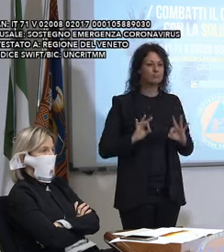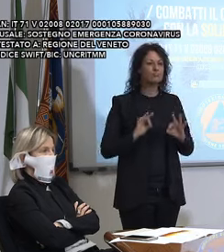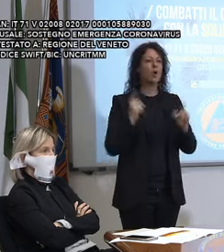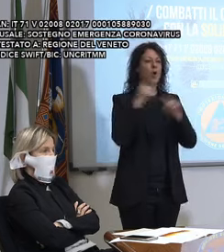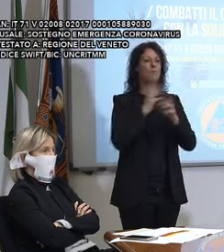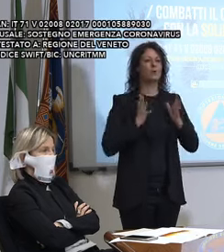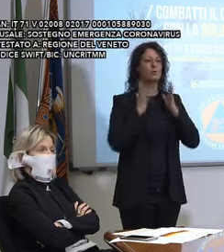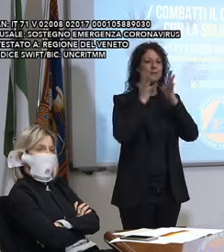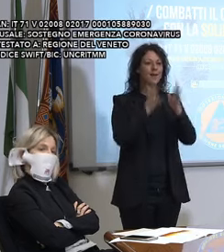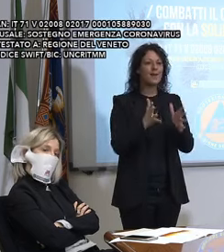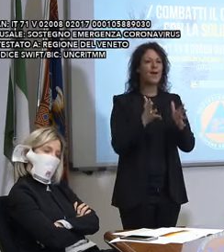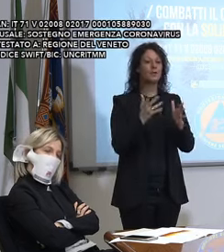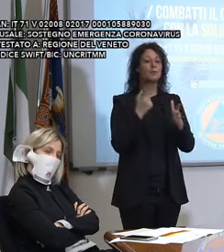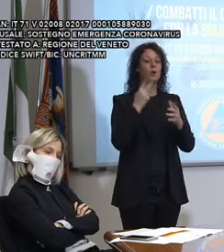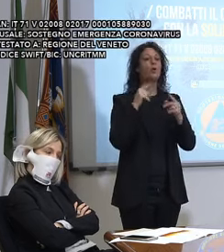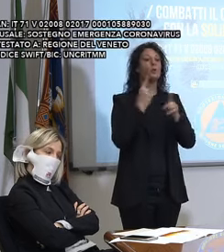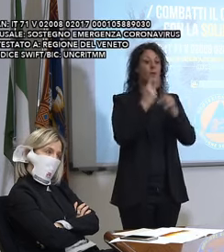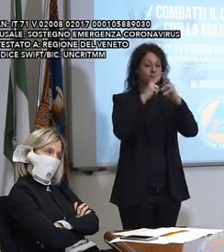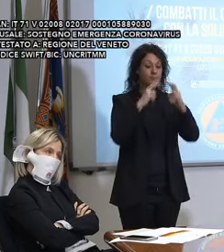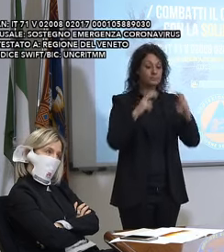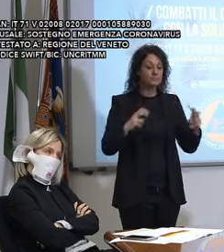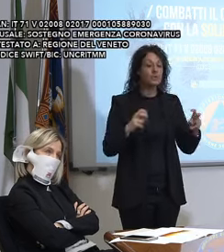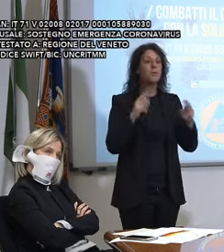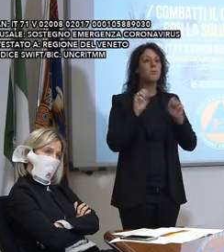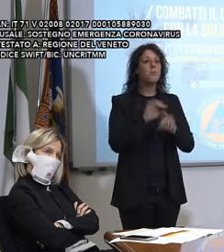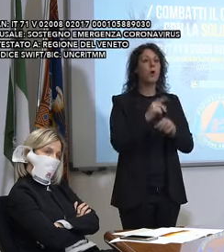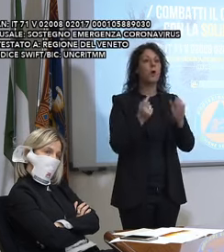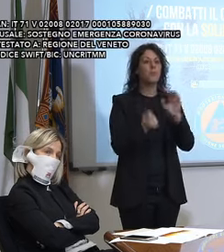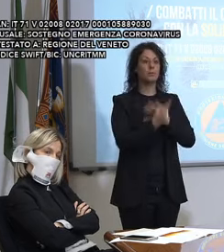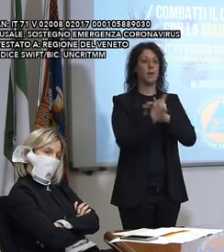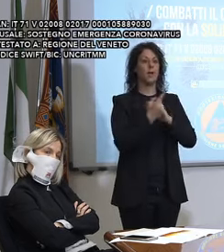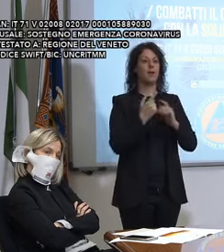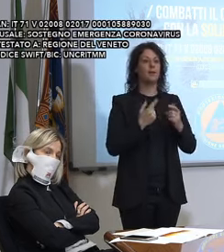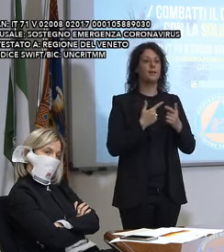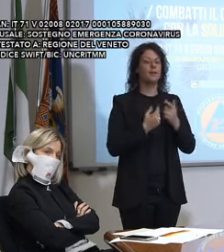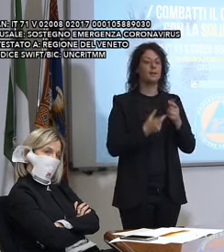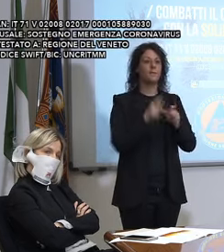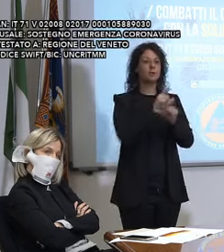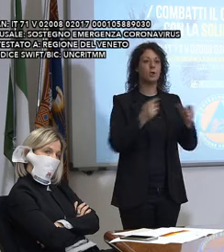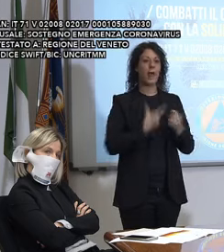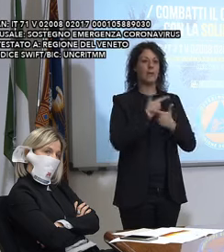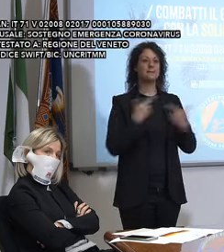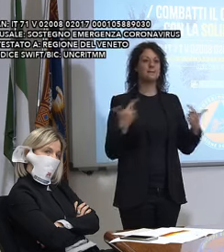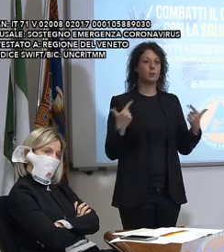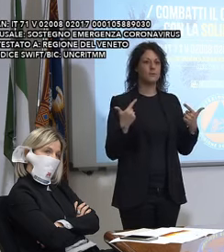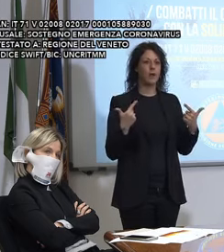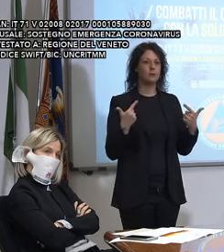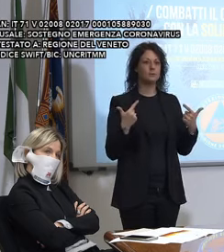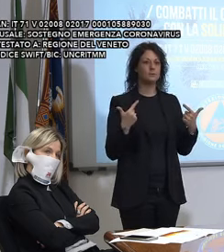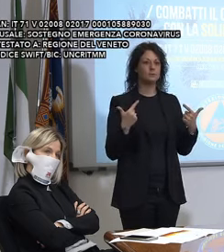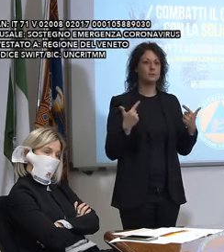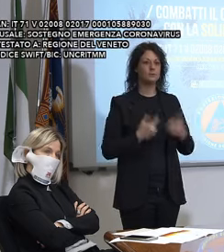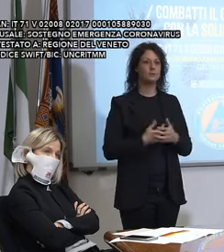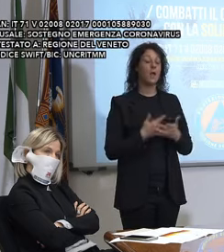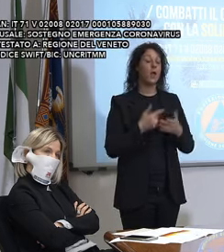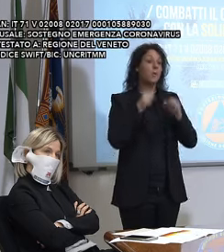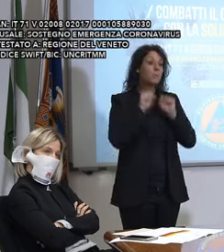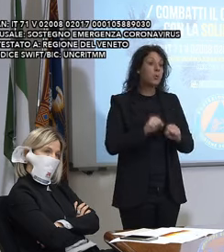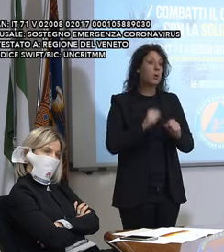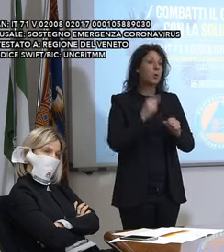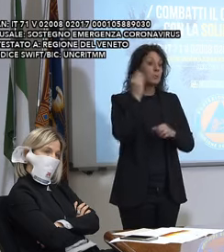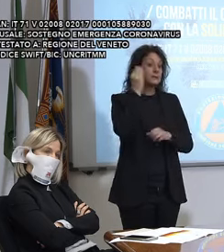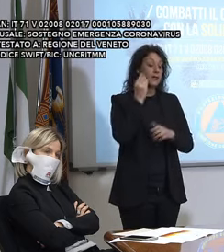mi so dire quanti siano oggi in Veneto. A questo punto sarebbe auspicabile che si sia anche formato un minimo di immunità di